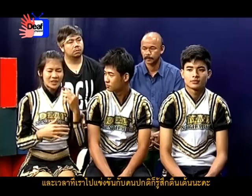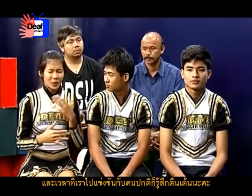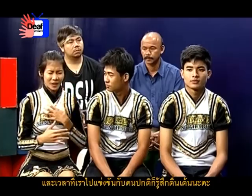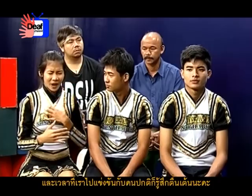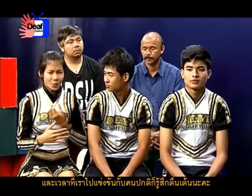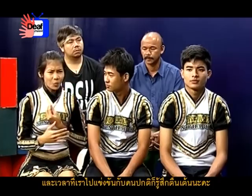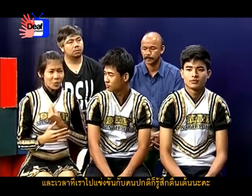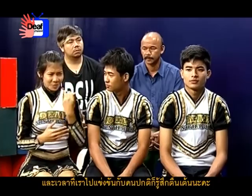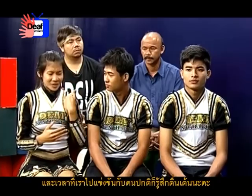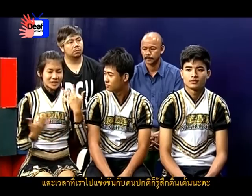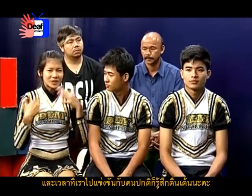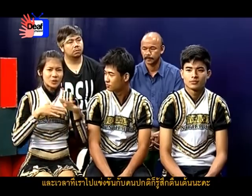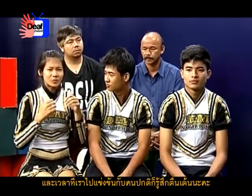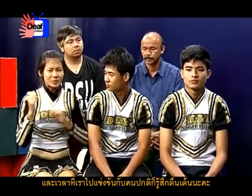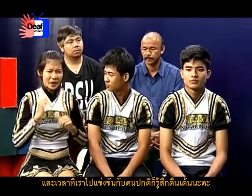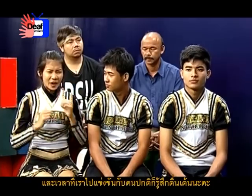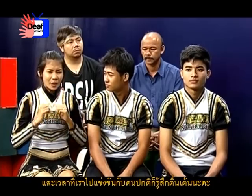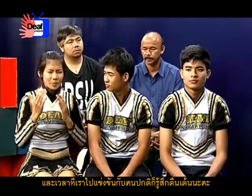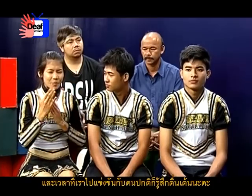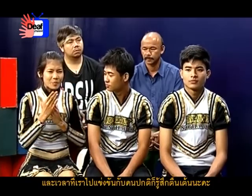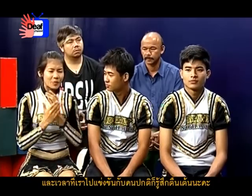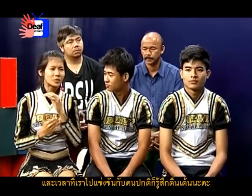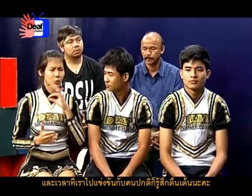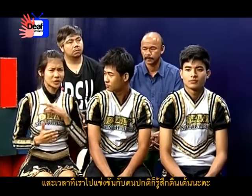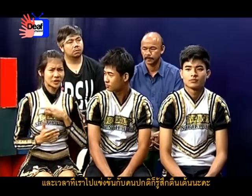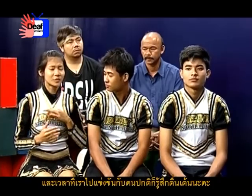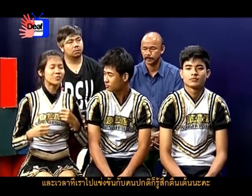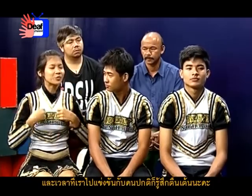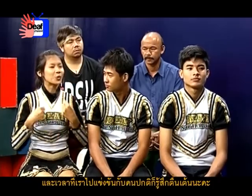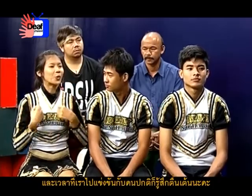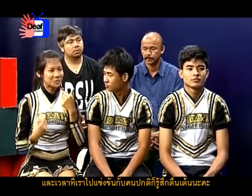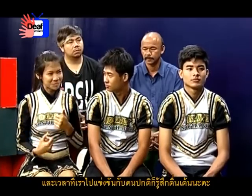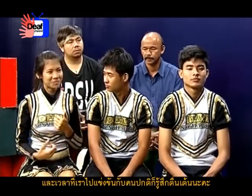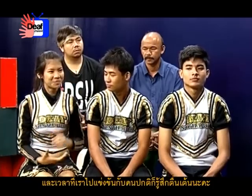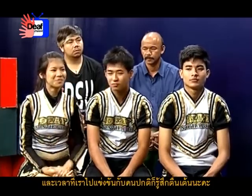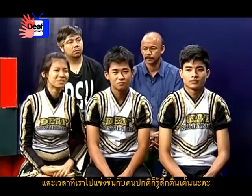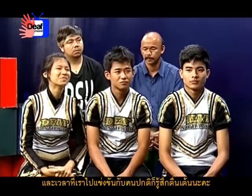ตื่นเต้นมากๆค่ะก็รู้สึกตื่นเต้นเหมือนกันค่ะเหมือนคนปกติอะค่ะ